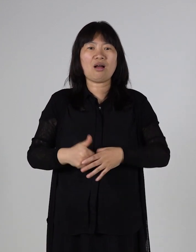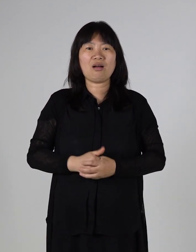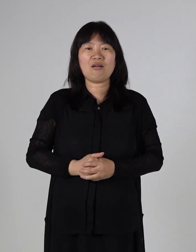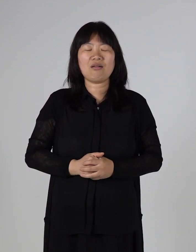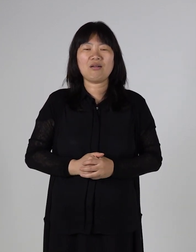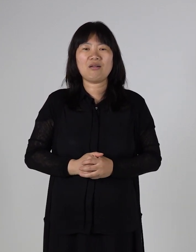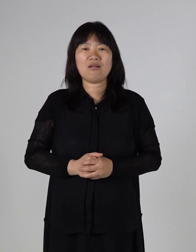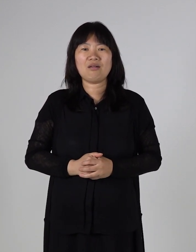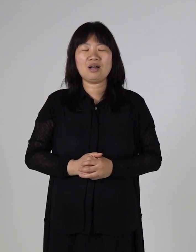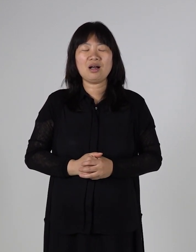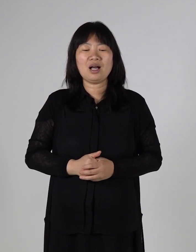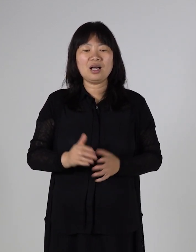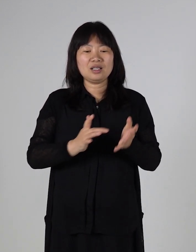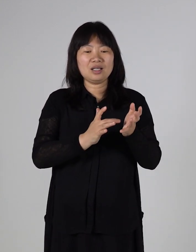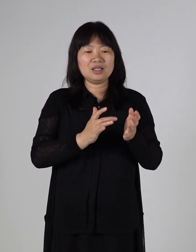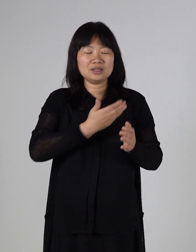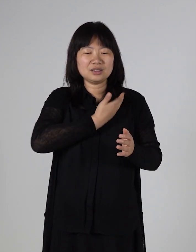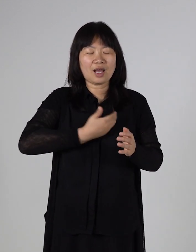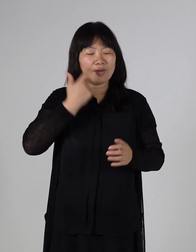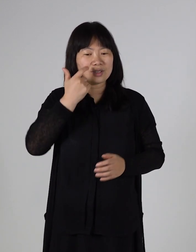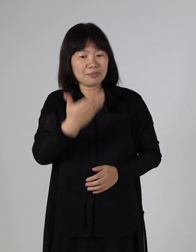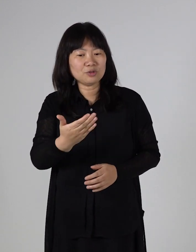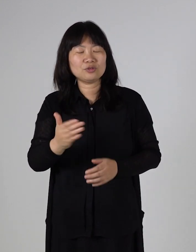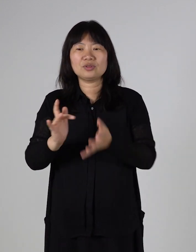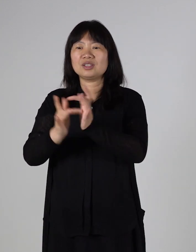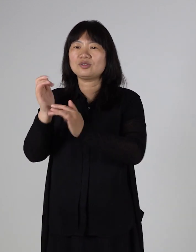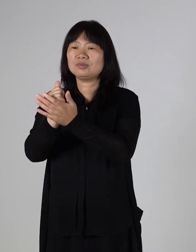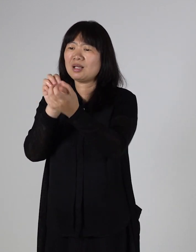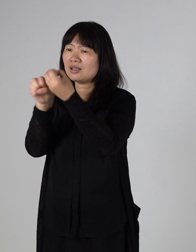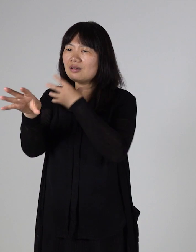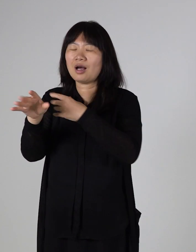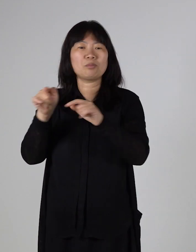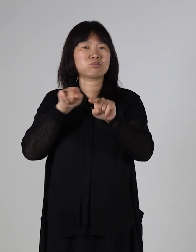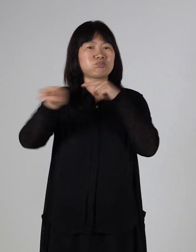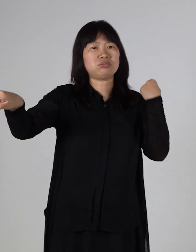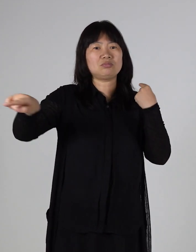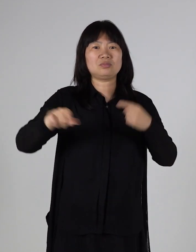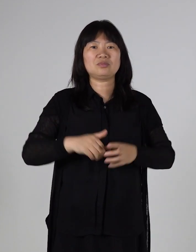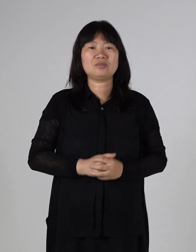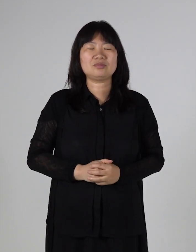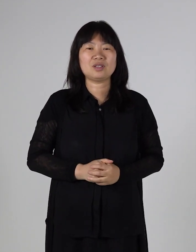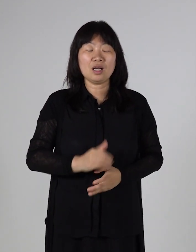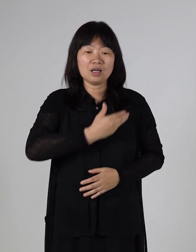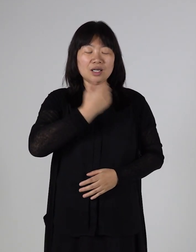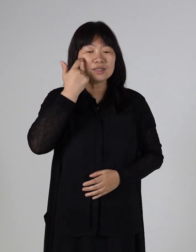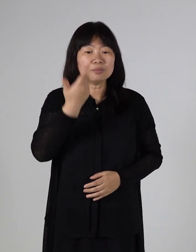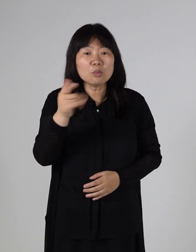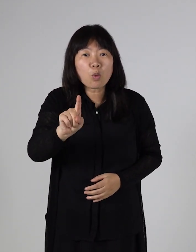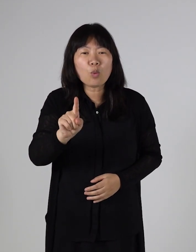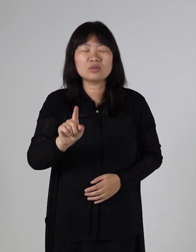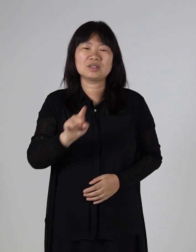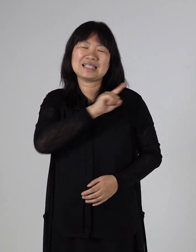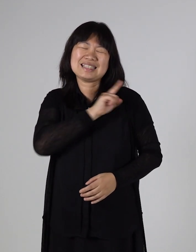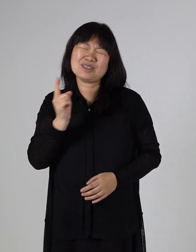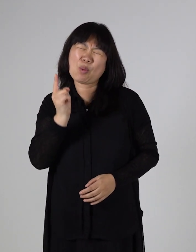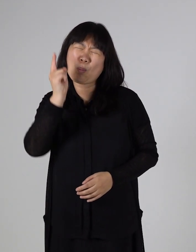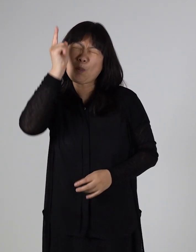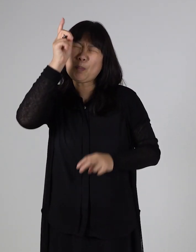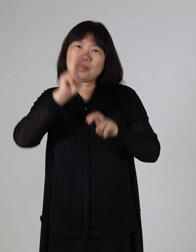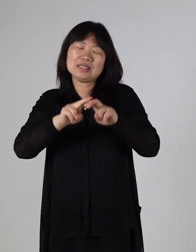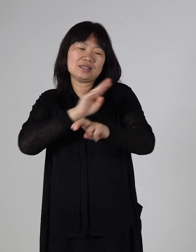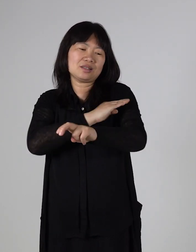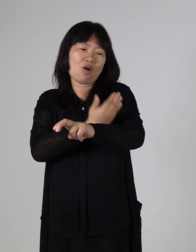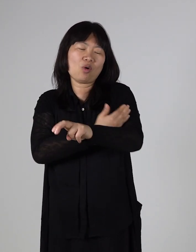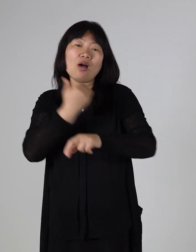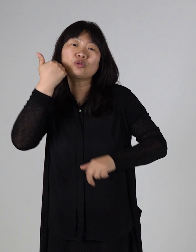틀려요? 맞질 않아요. 질문은 뭐였어요? 누가 큽니까? 그러니까 제자들은